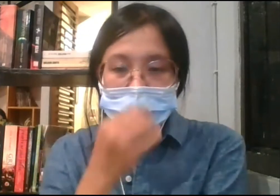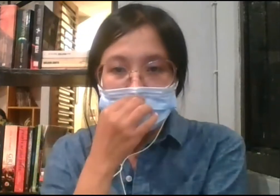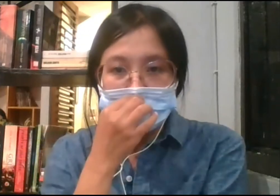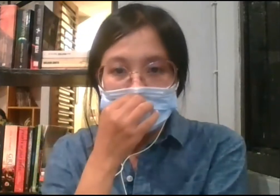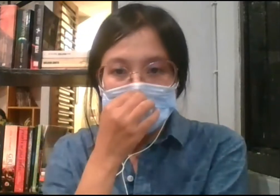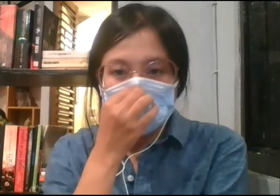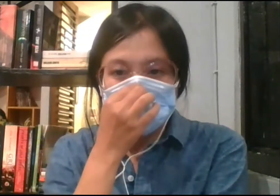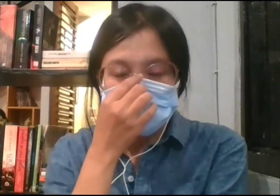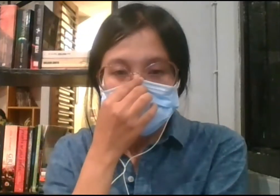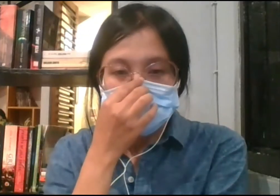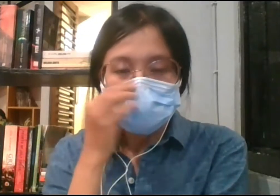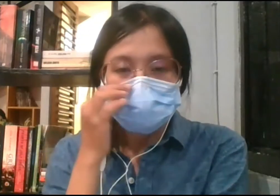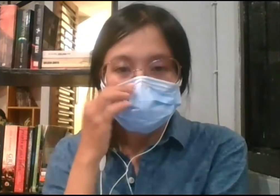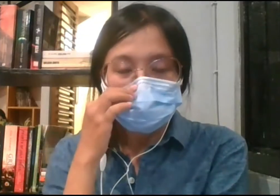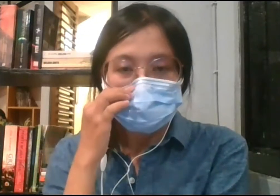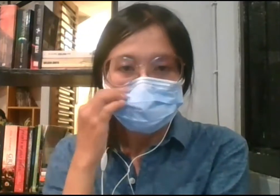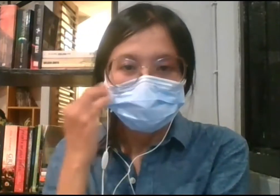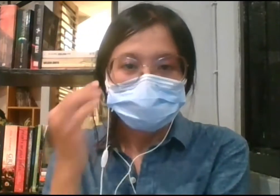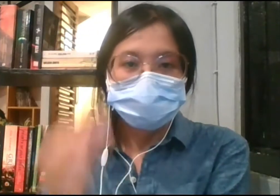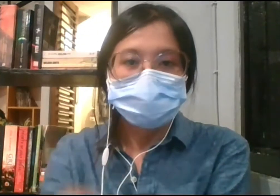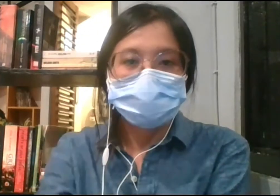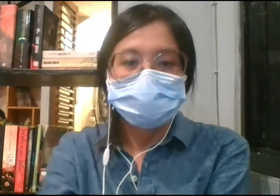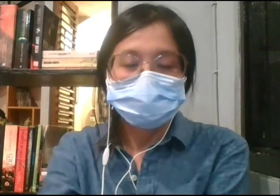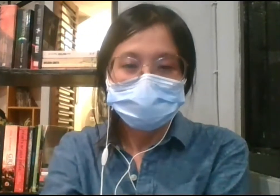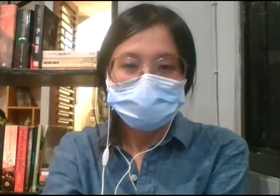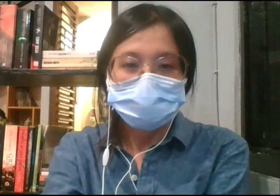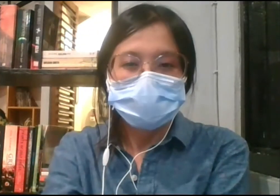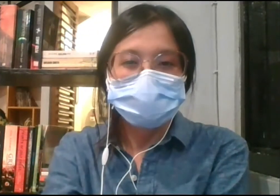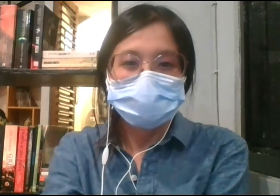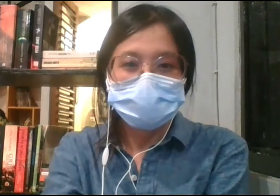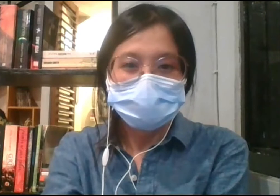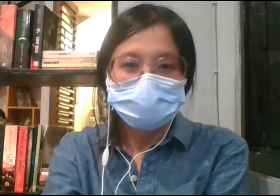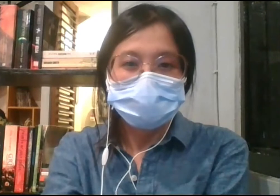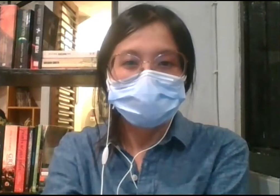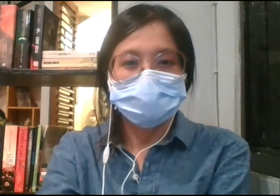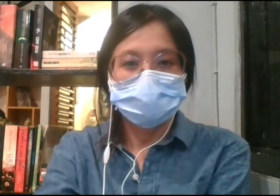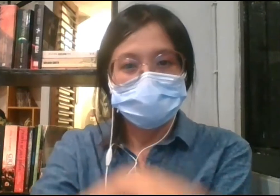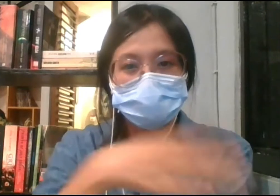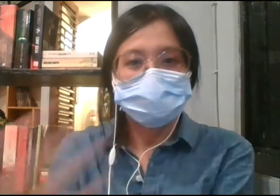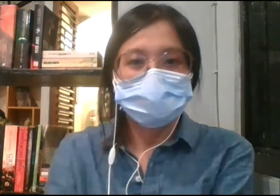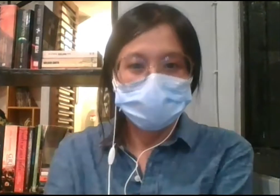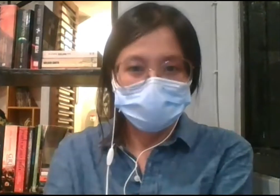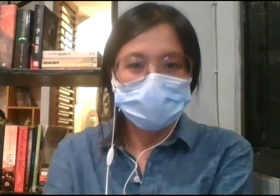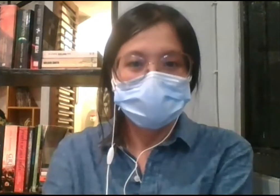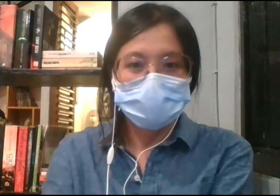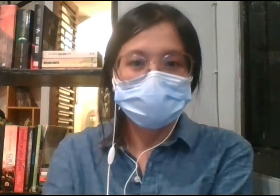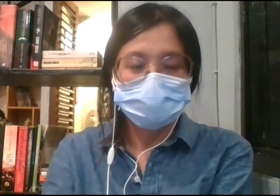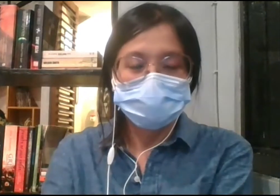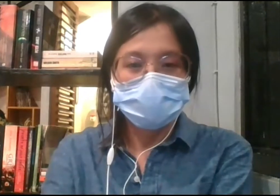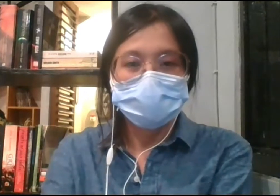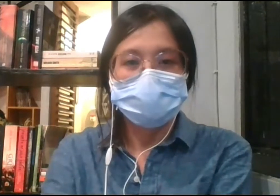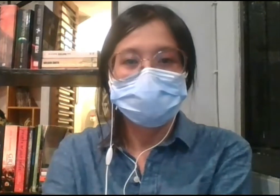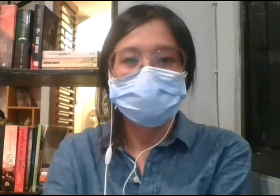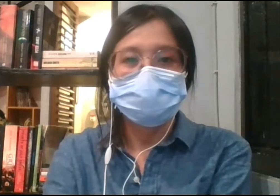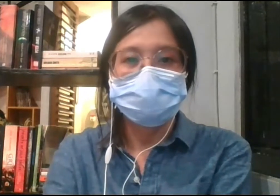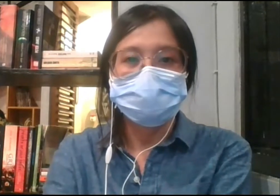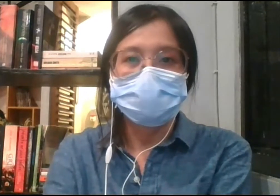saya semua penulis itu pasti mengalami kemandekan ketika di tengah-tengah gitu